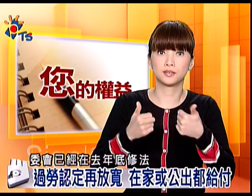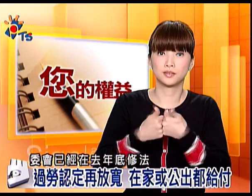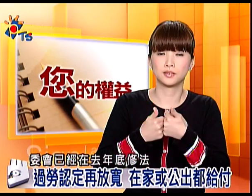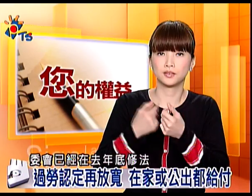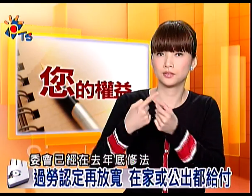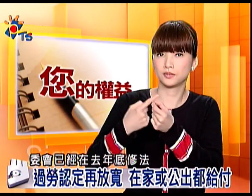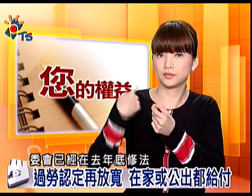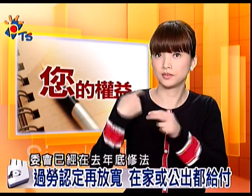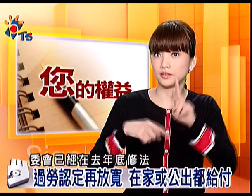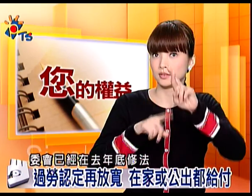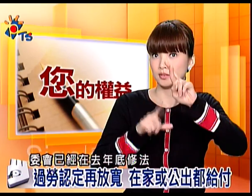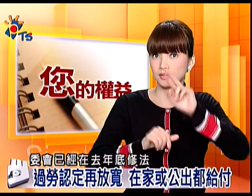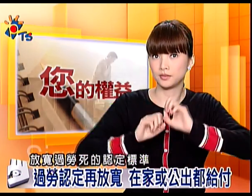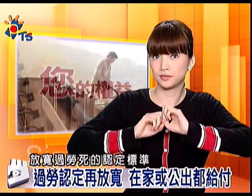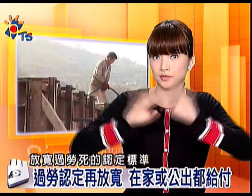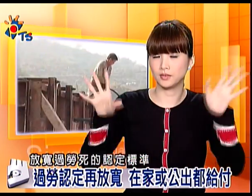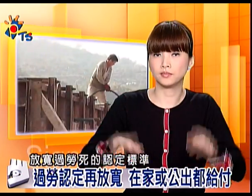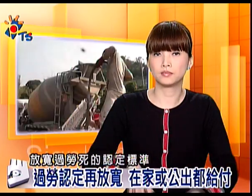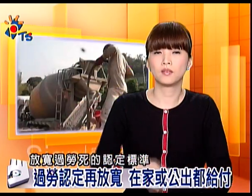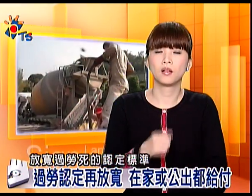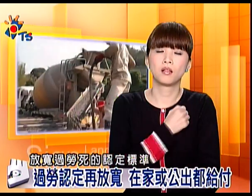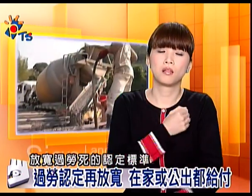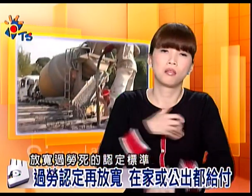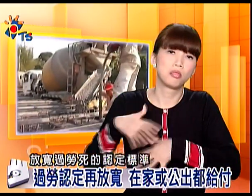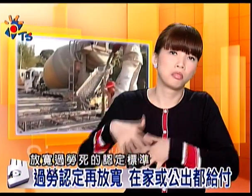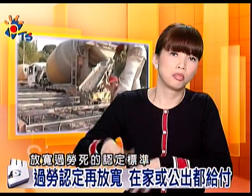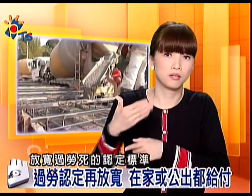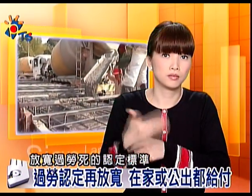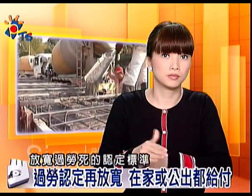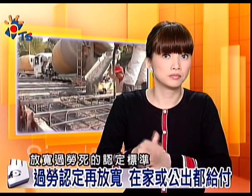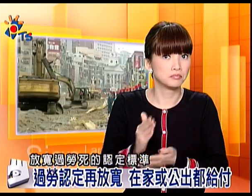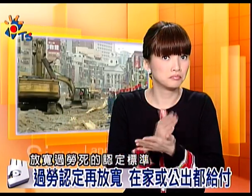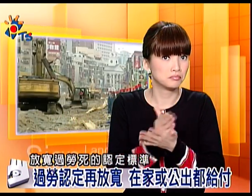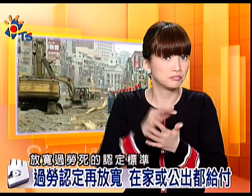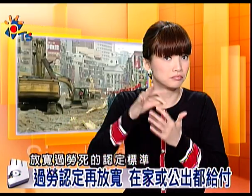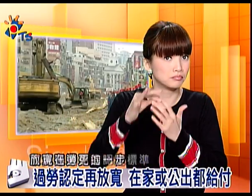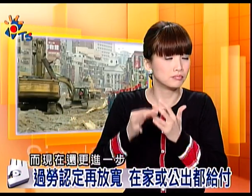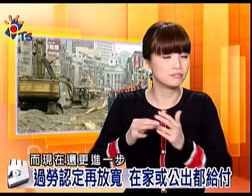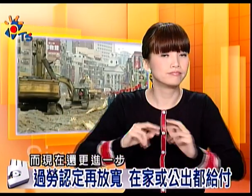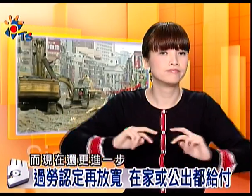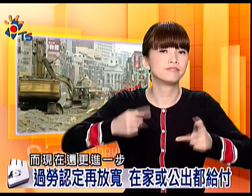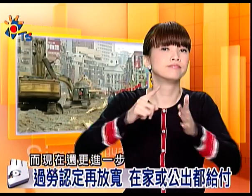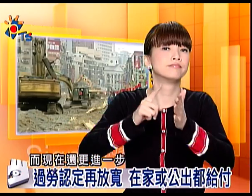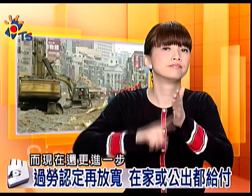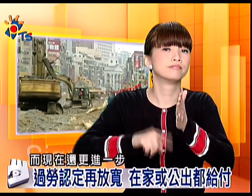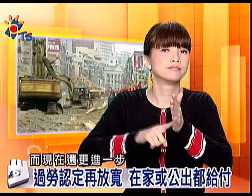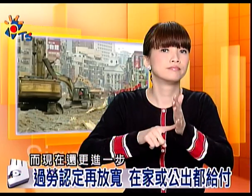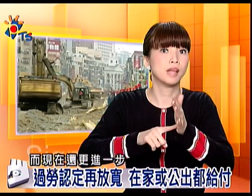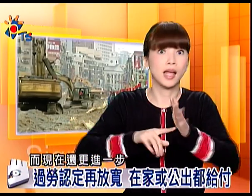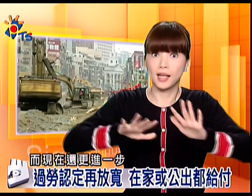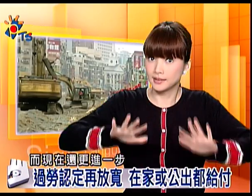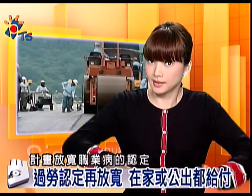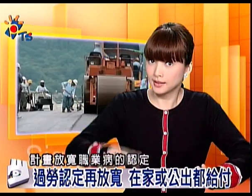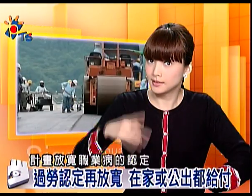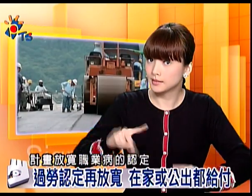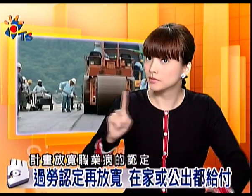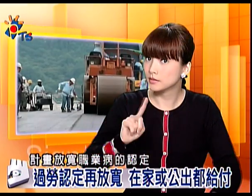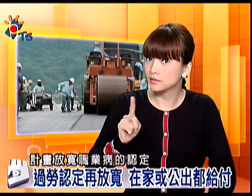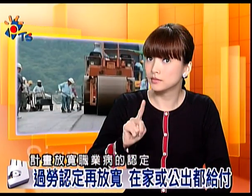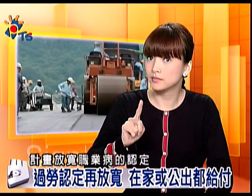在去年底修法，放宽过劳死的认定标准，而现在呢还要更进一步，计划放宽